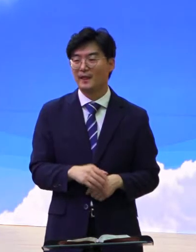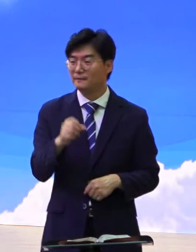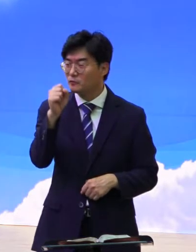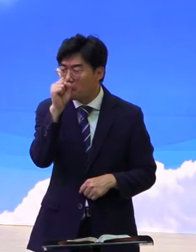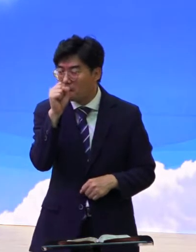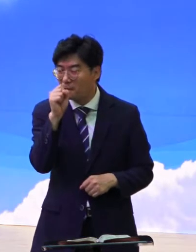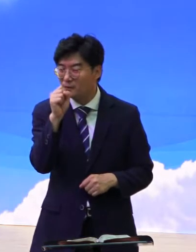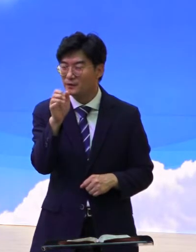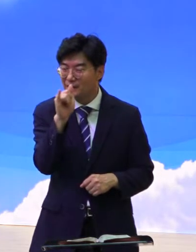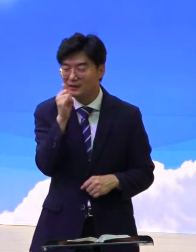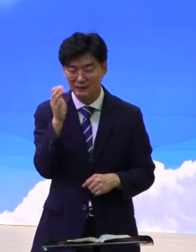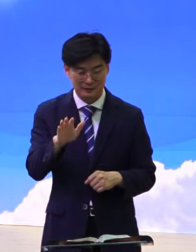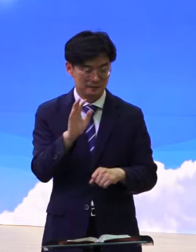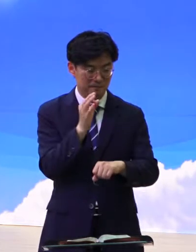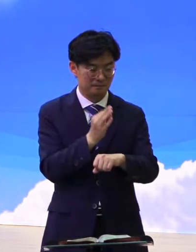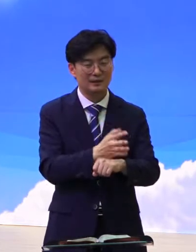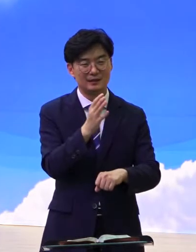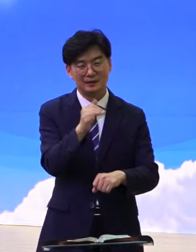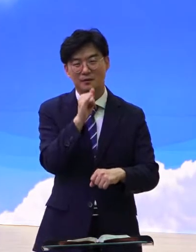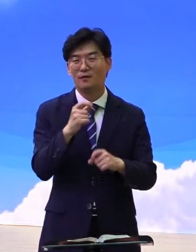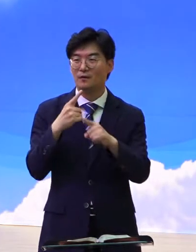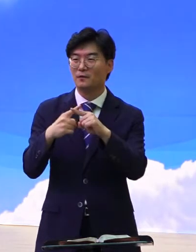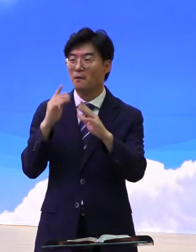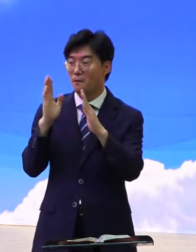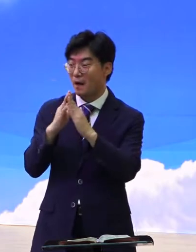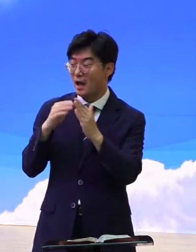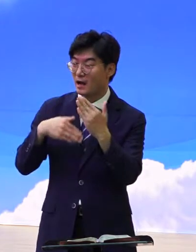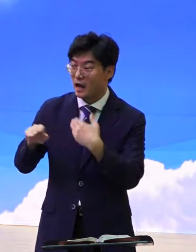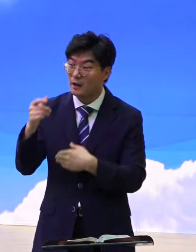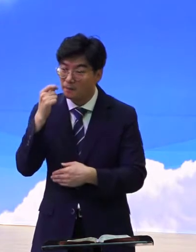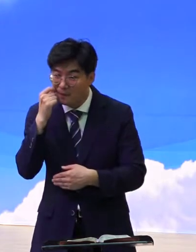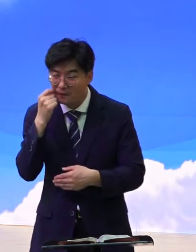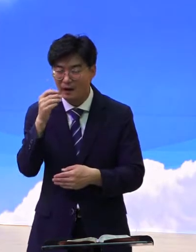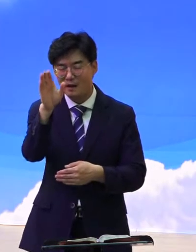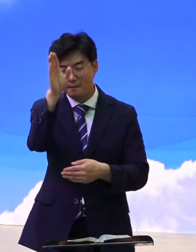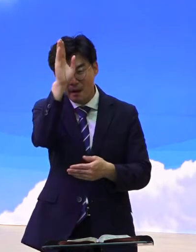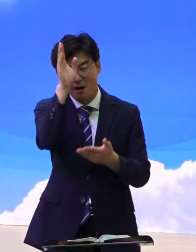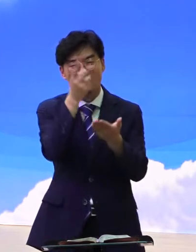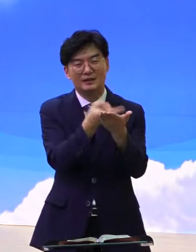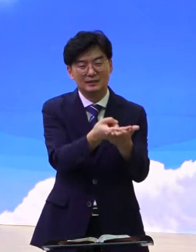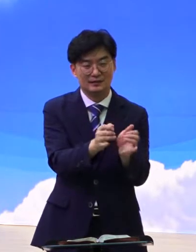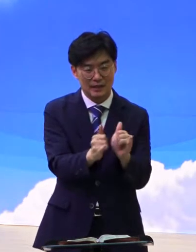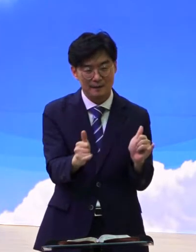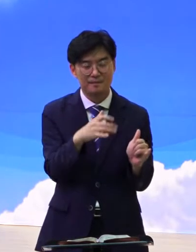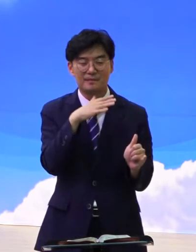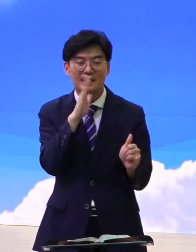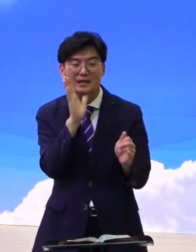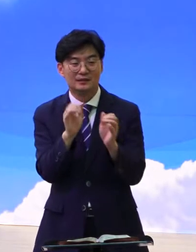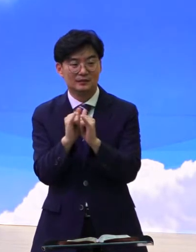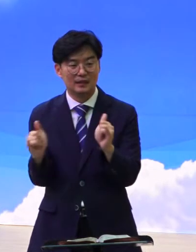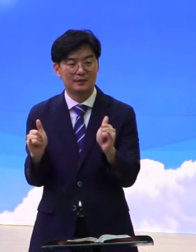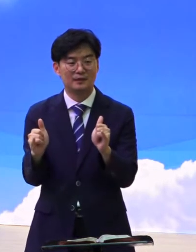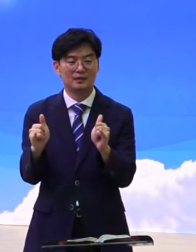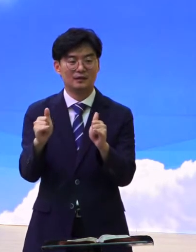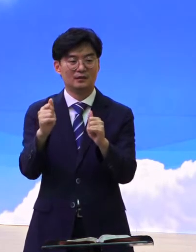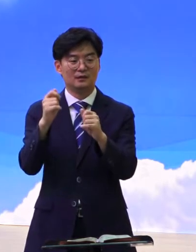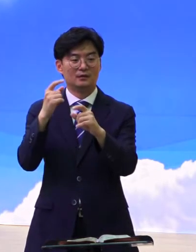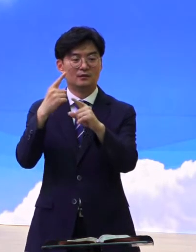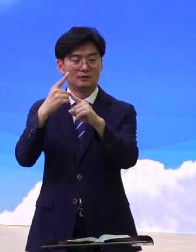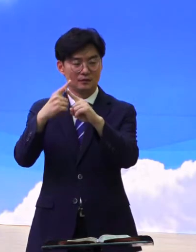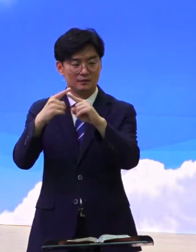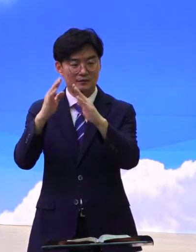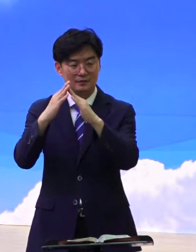점도 있습니다. 교회에 나올 수 없는 어르신들, 병환 중에 있어서 병원에 입원해 계시는 분들, 정말 그